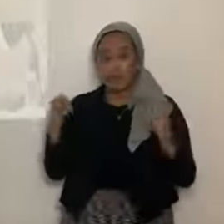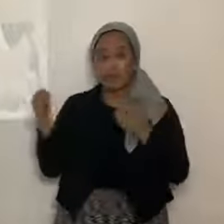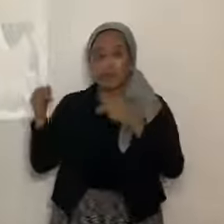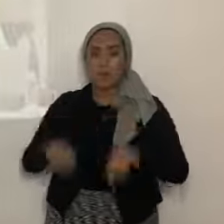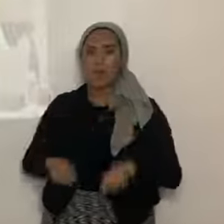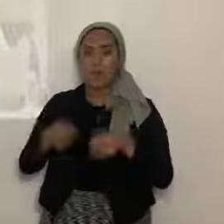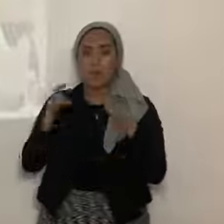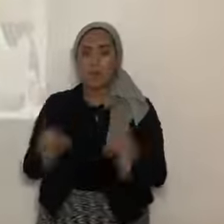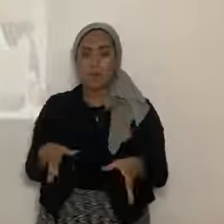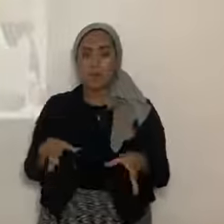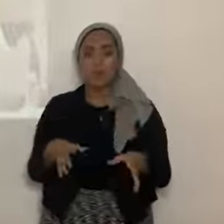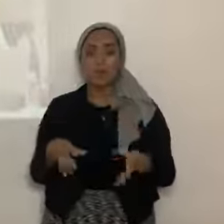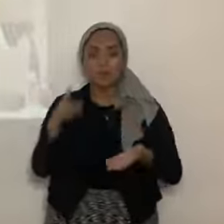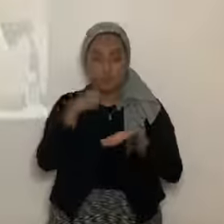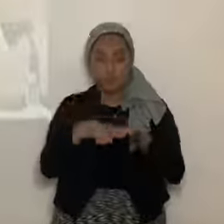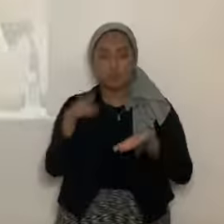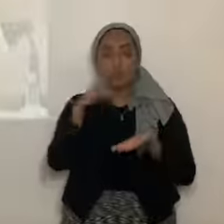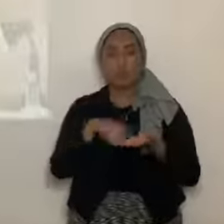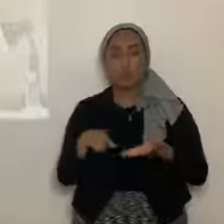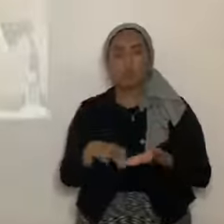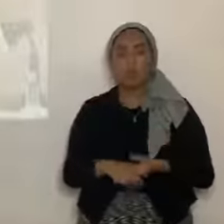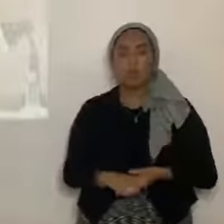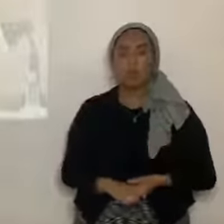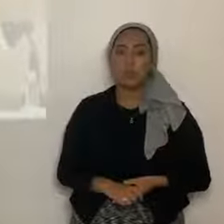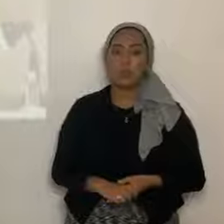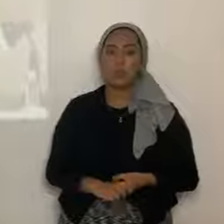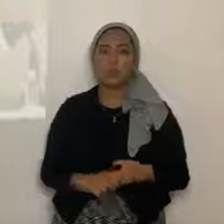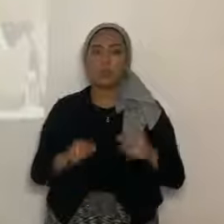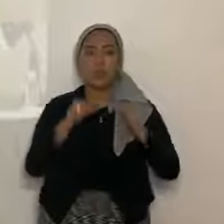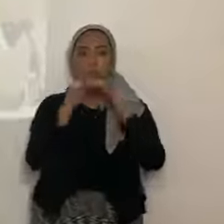maldición. Vamos a verlo. Ahora, siempre que se habla